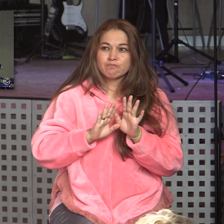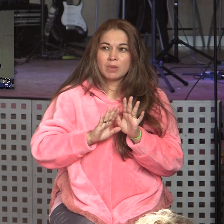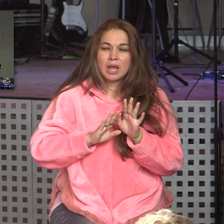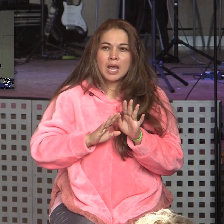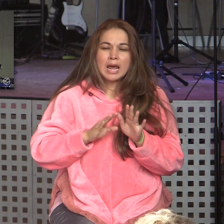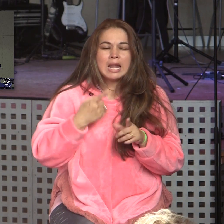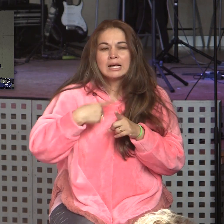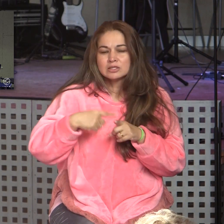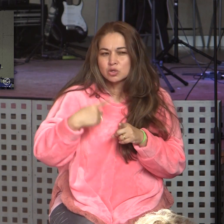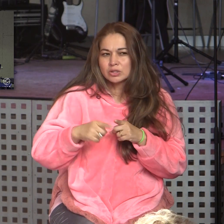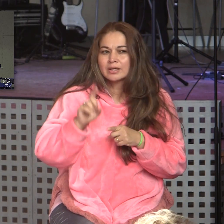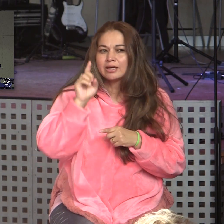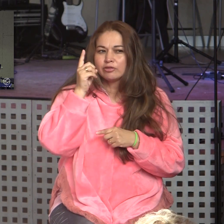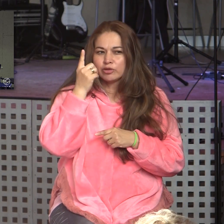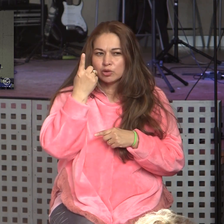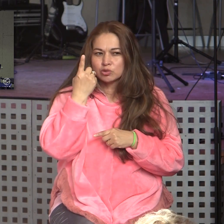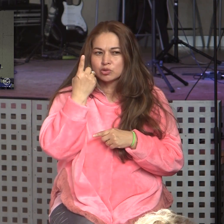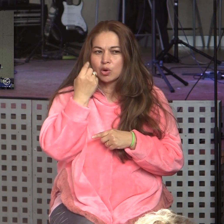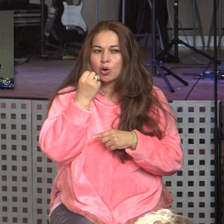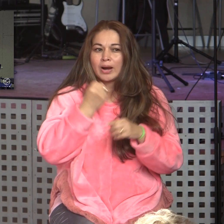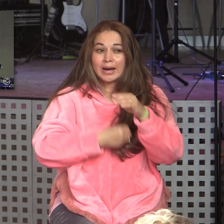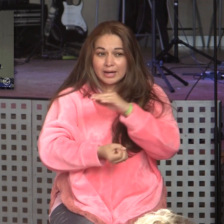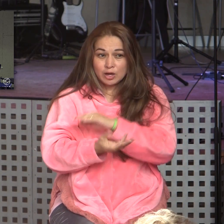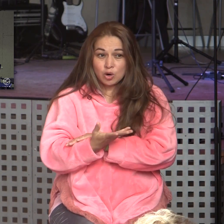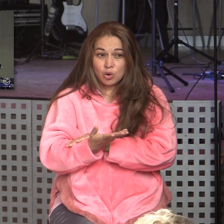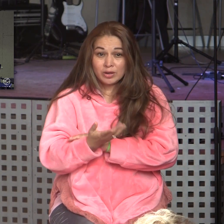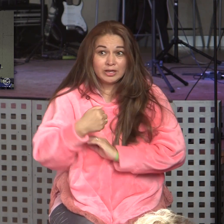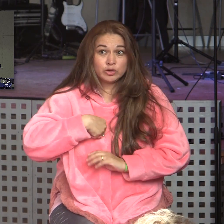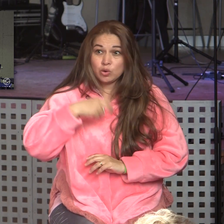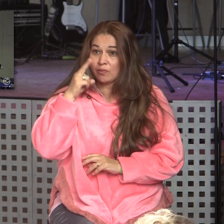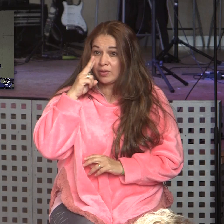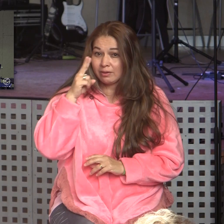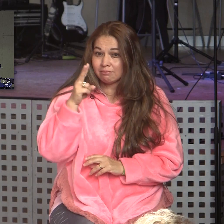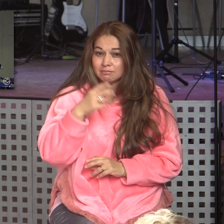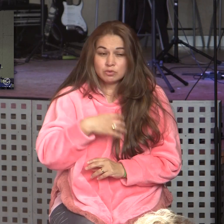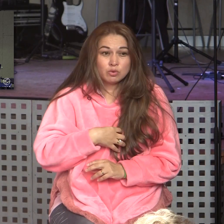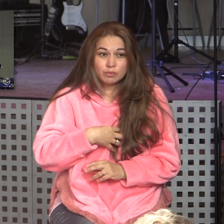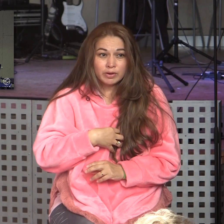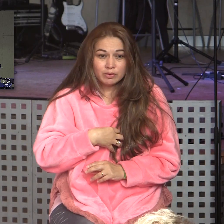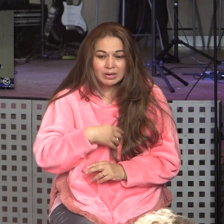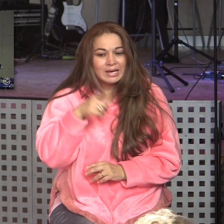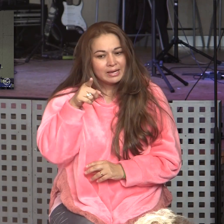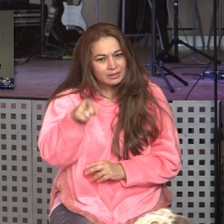Lo visible o lo tangible, ya lo dice Pablo, es temporal.